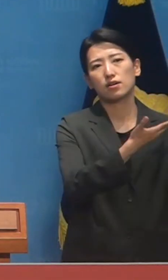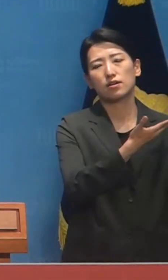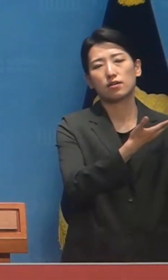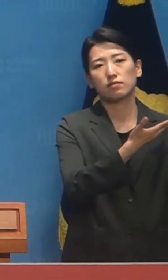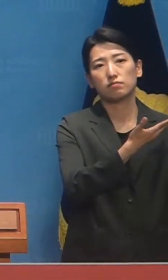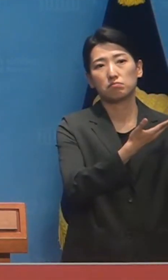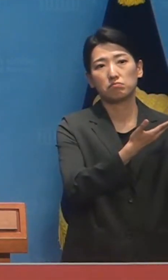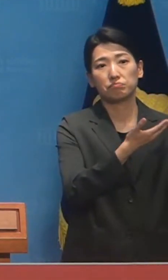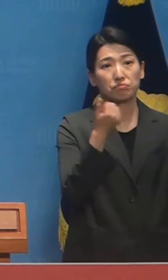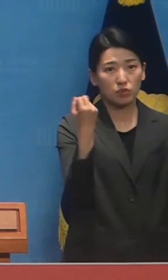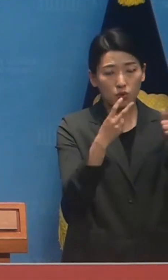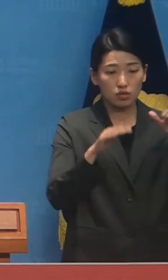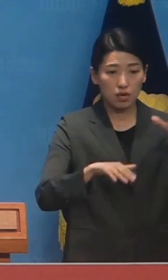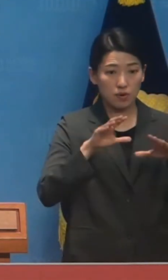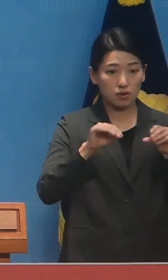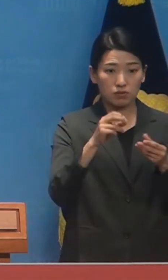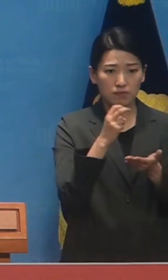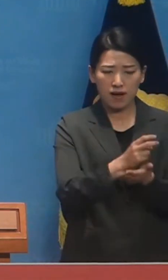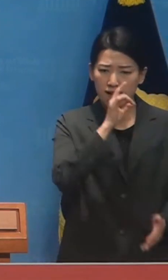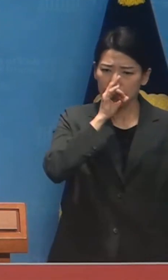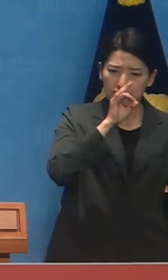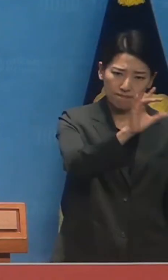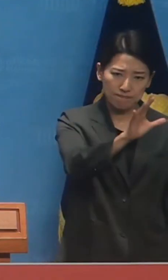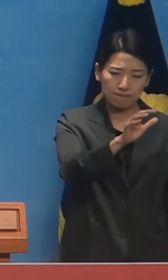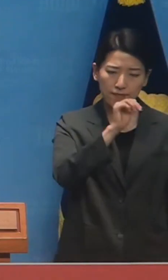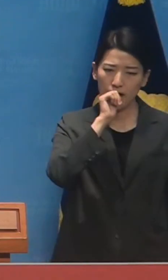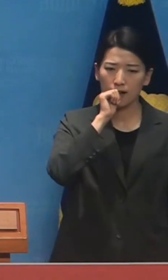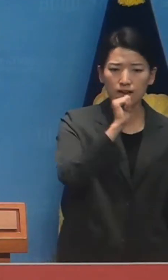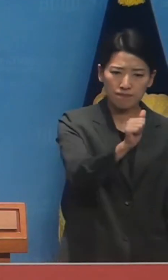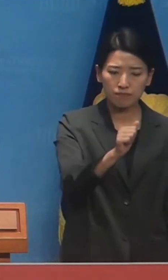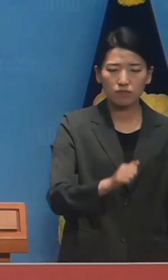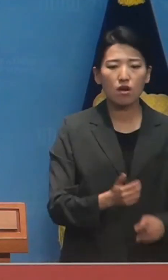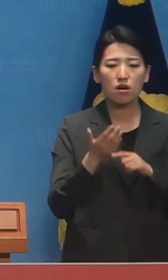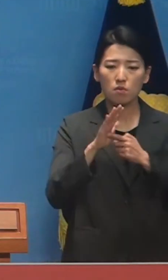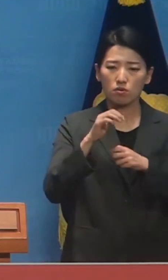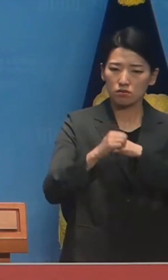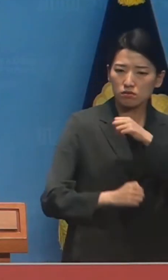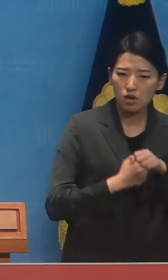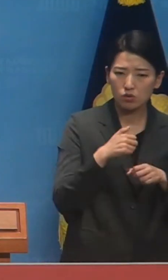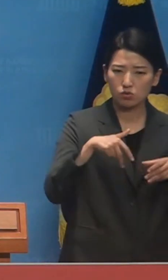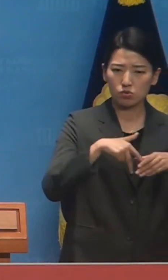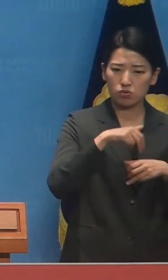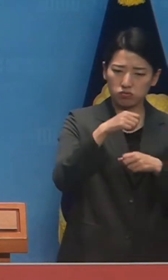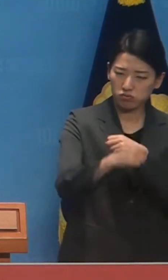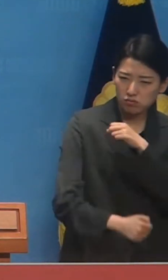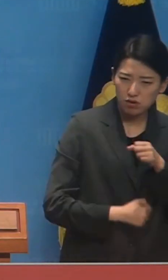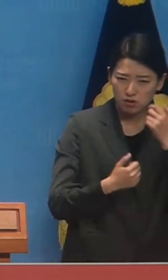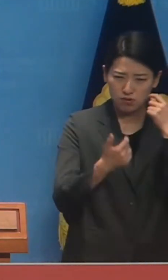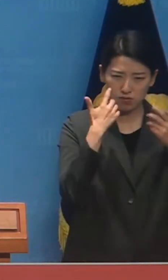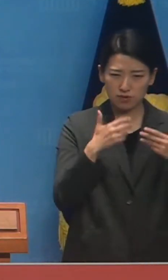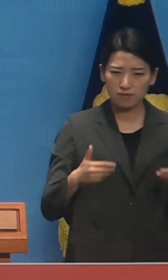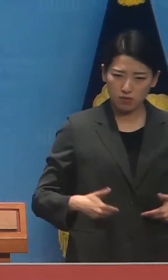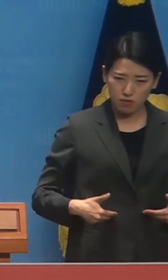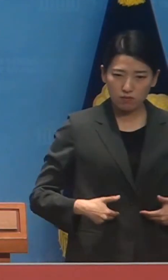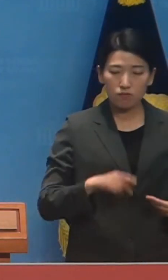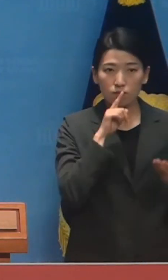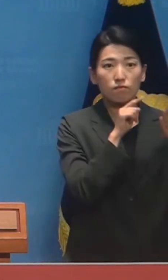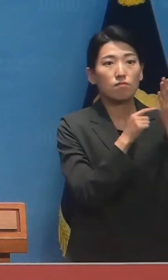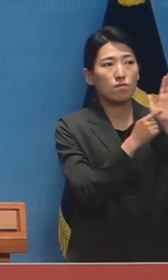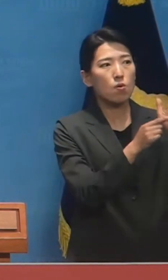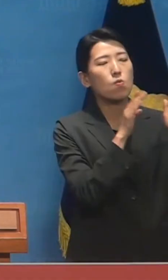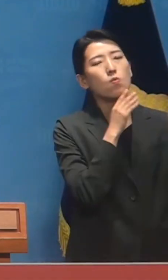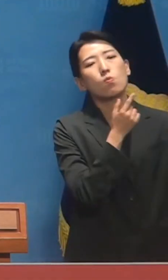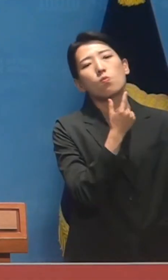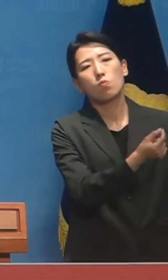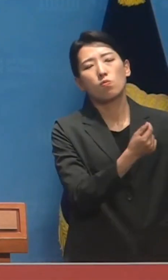그는 차별금지법 제정에 단호히 반대하며 표현의 자유와 종교의 자유에 대한 분명한 지지를 표현하고